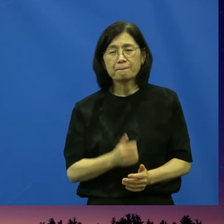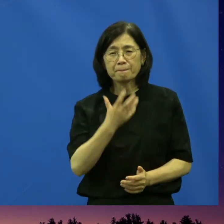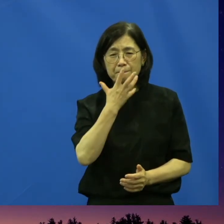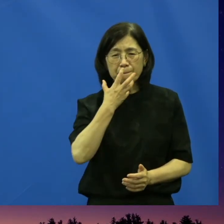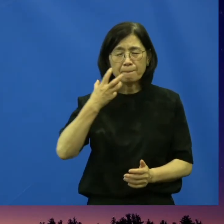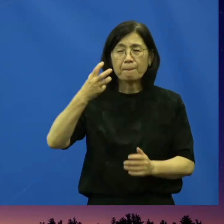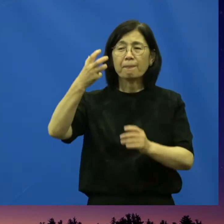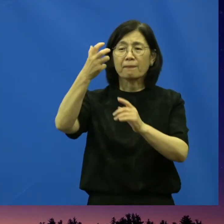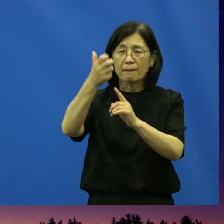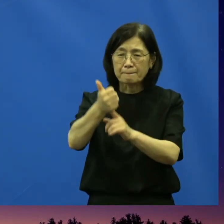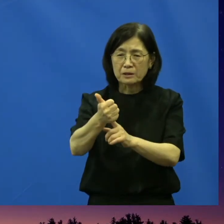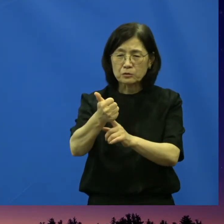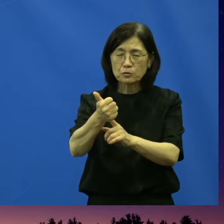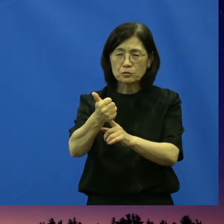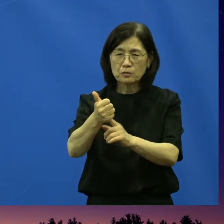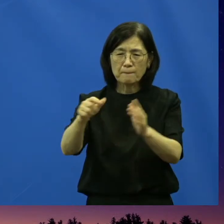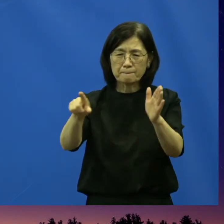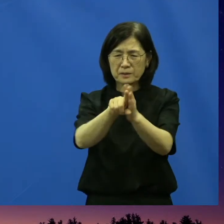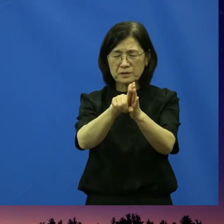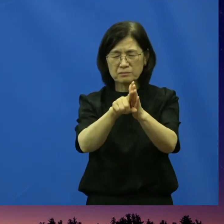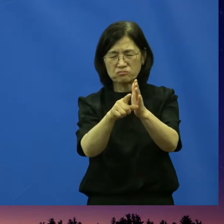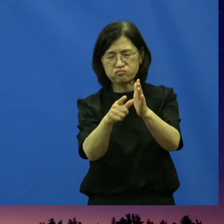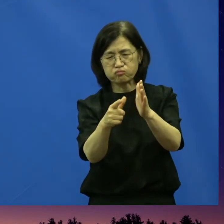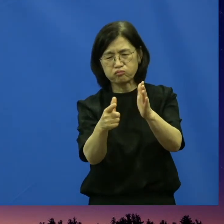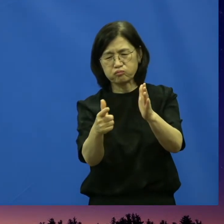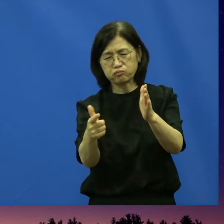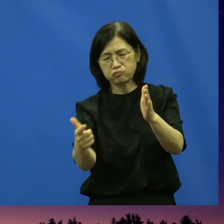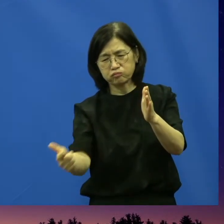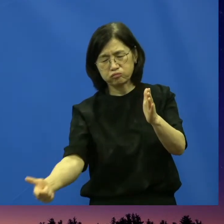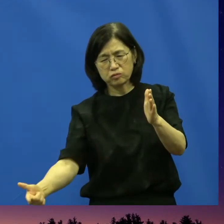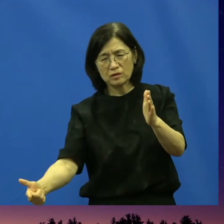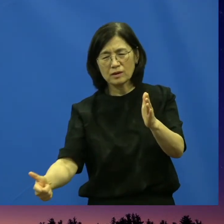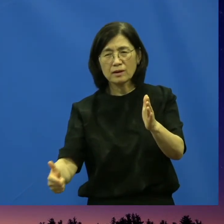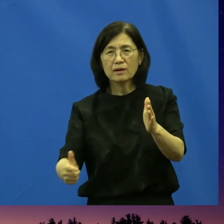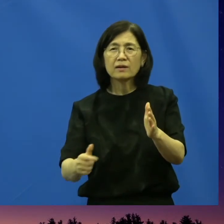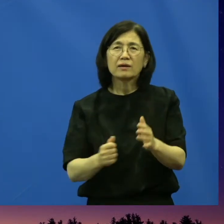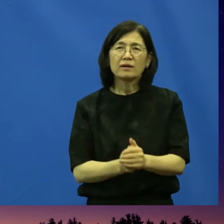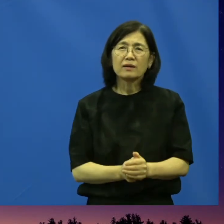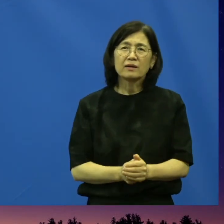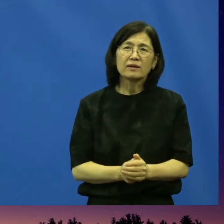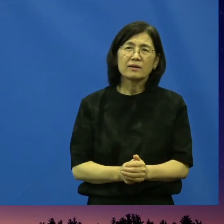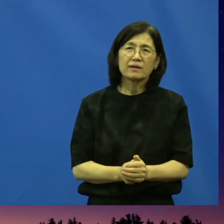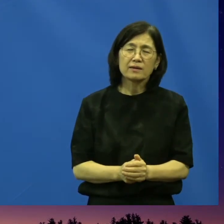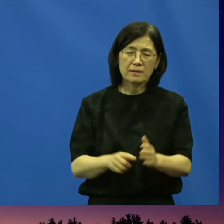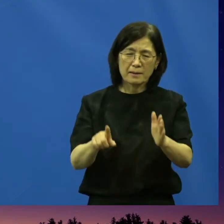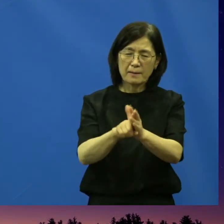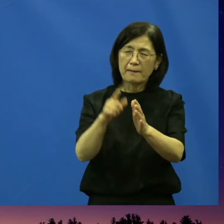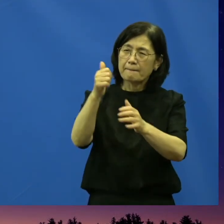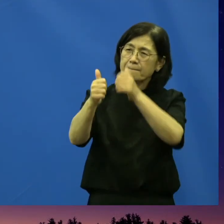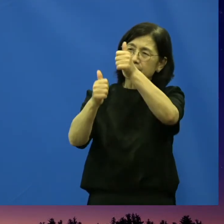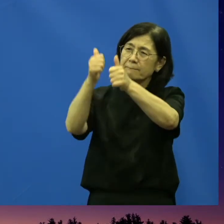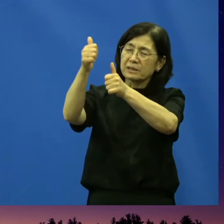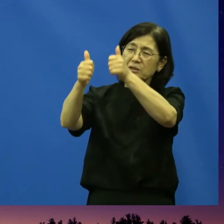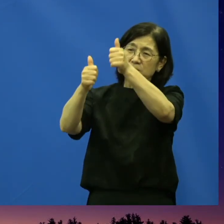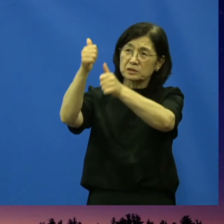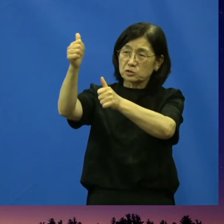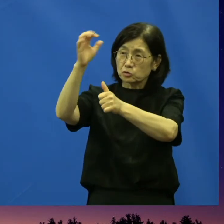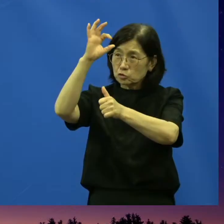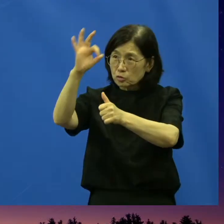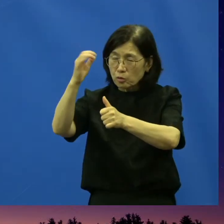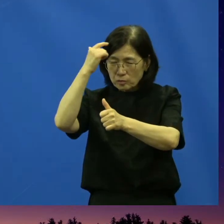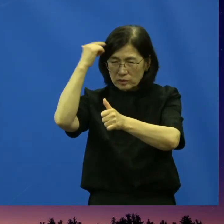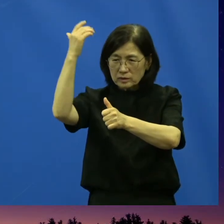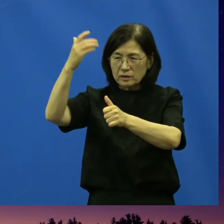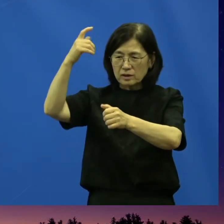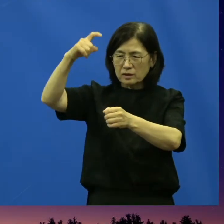여러분 더 이상 내려갈 수 없을 만큼 내려갔어요, 여러분. 근데 베드로만 그런 게 아니에요. 믿음의 선진들이 마찬가지, 영적 하얀 곡선을 그리고 막 밑바닥을